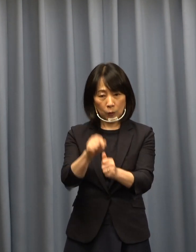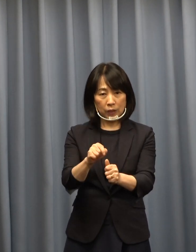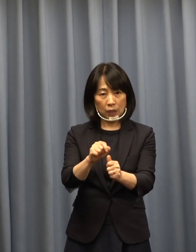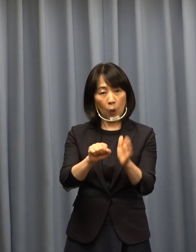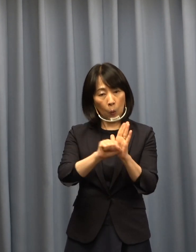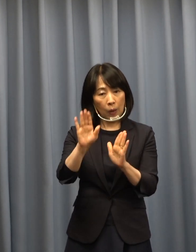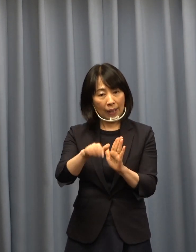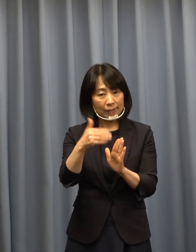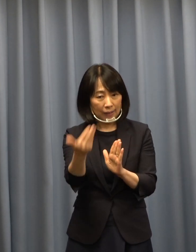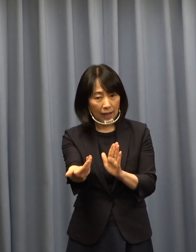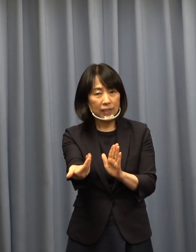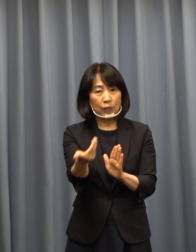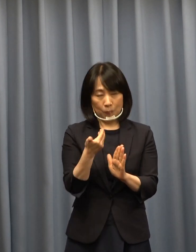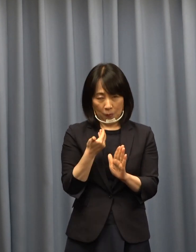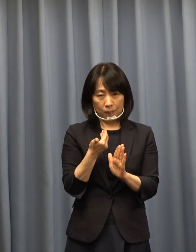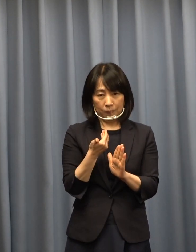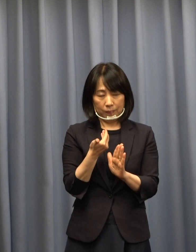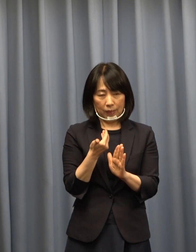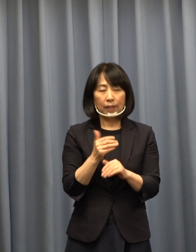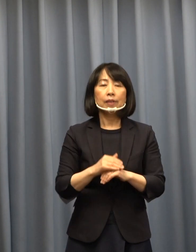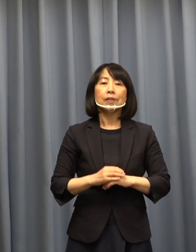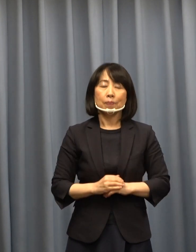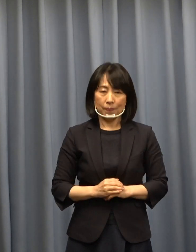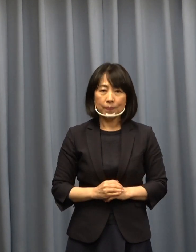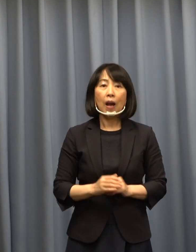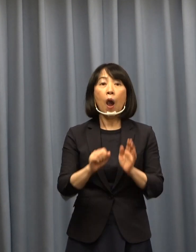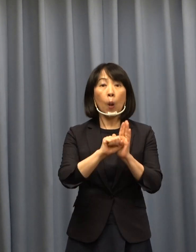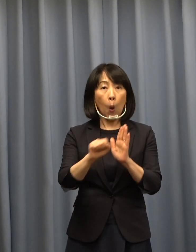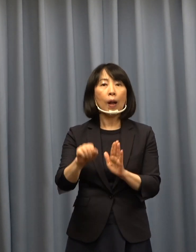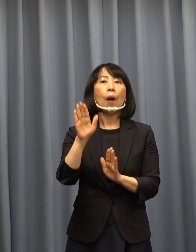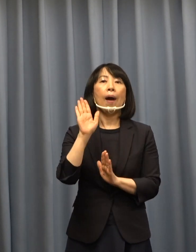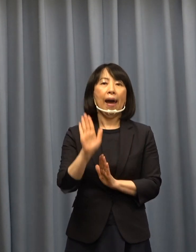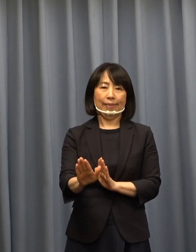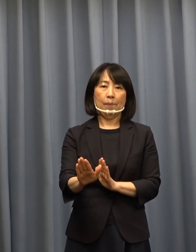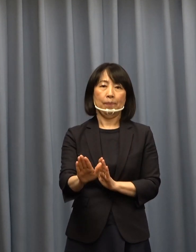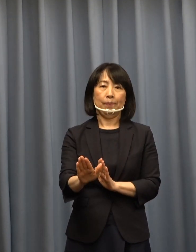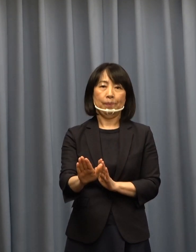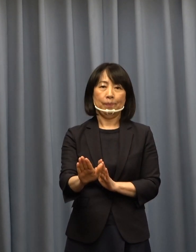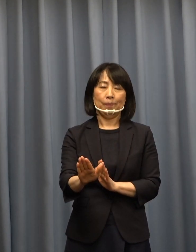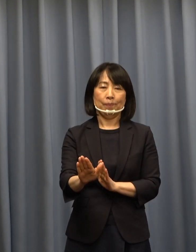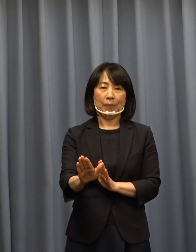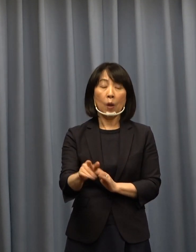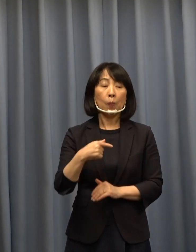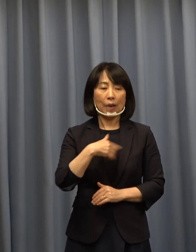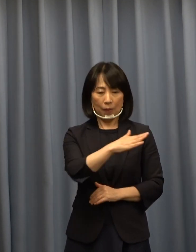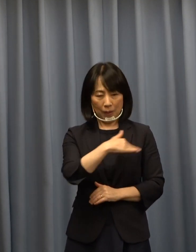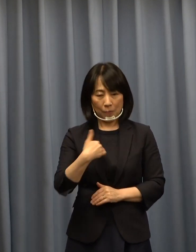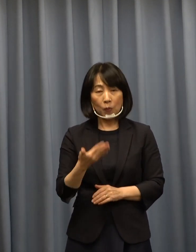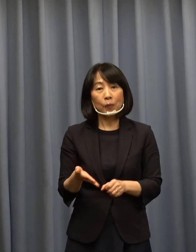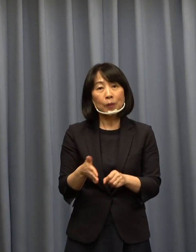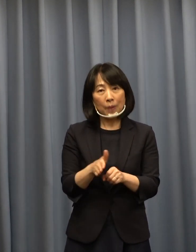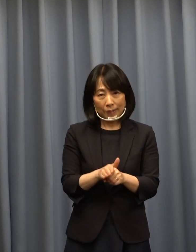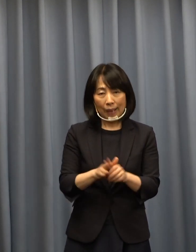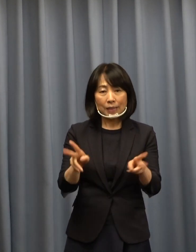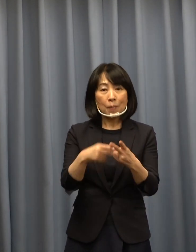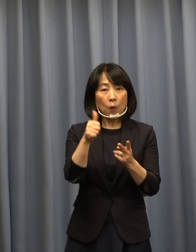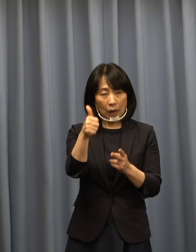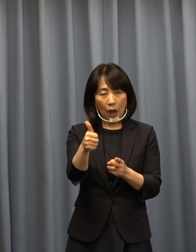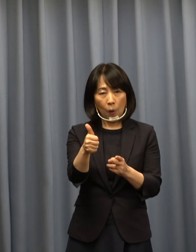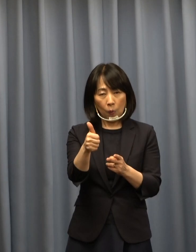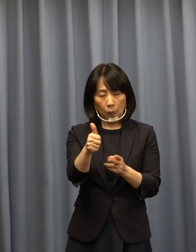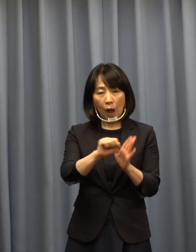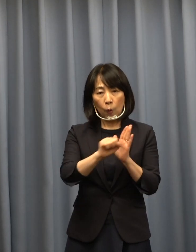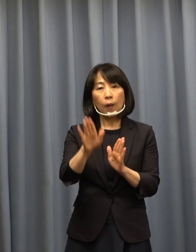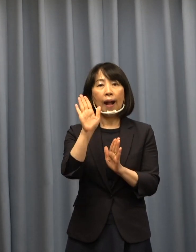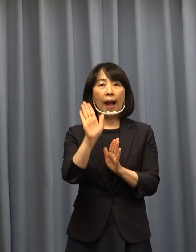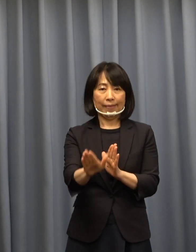ども、重点措置の効果があったというのが、専門家、我々も含めてですけれども、あったというふうに理